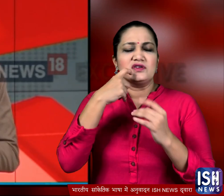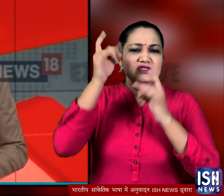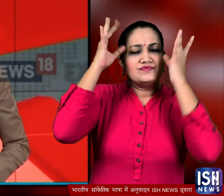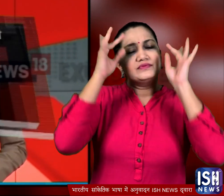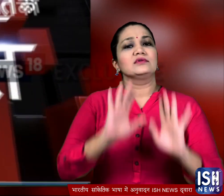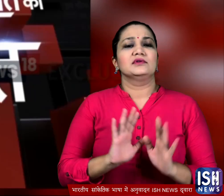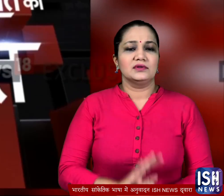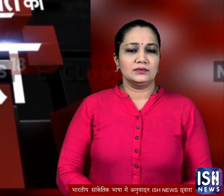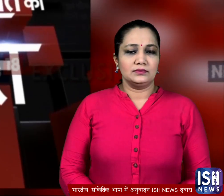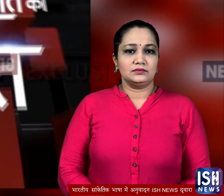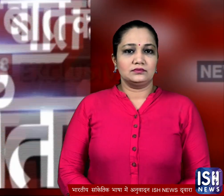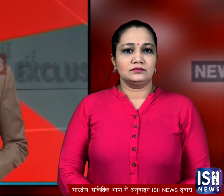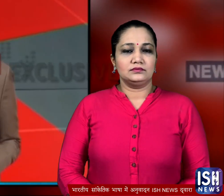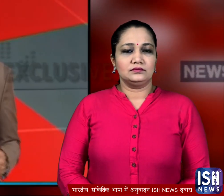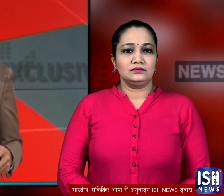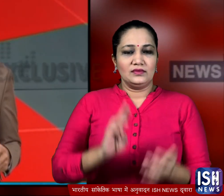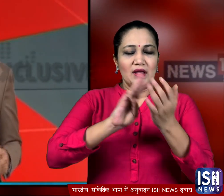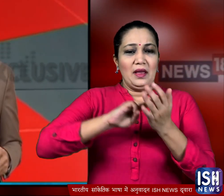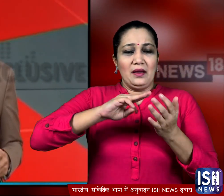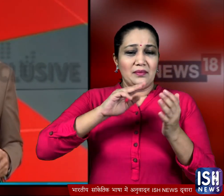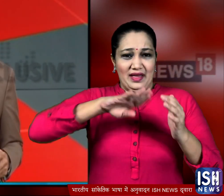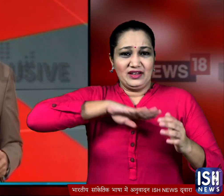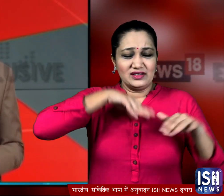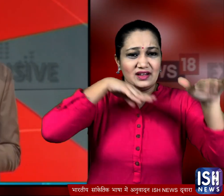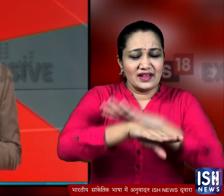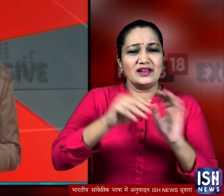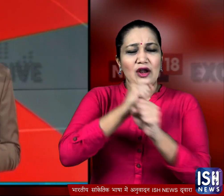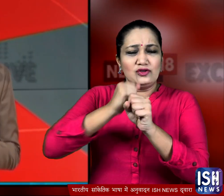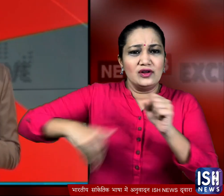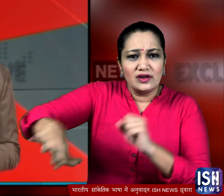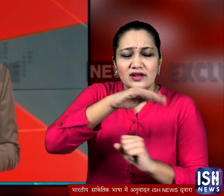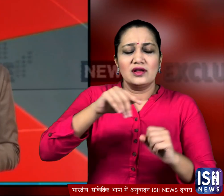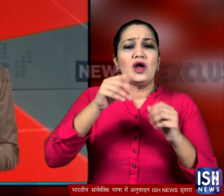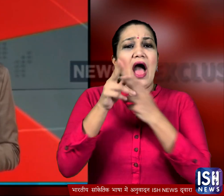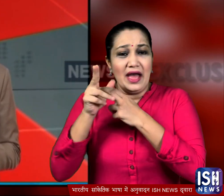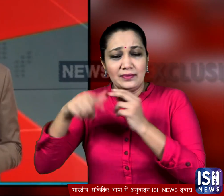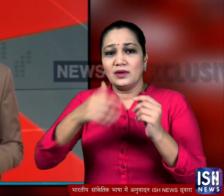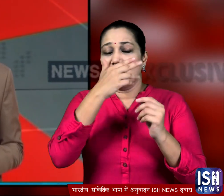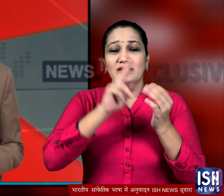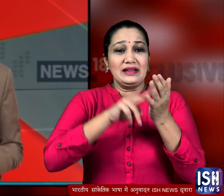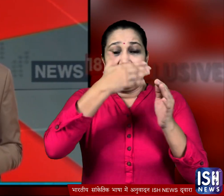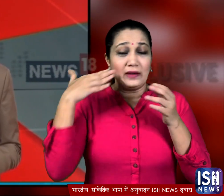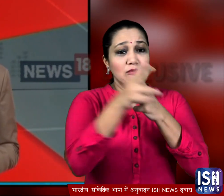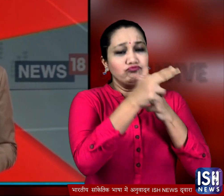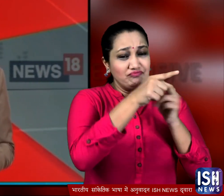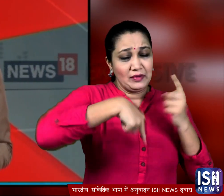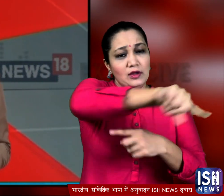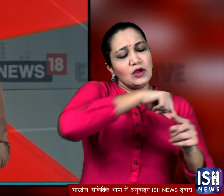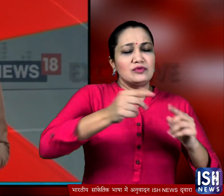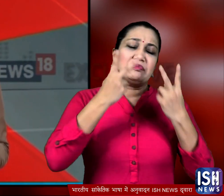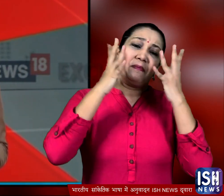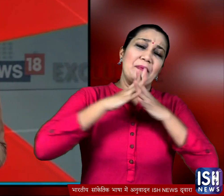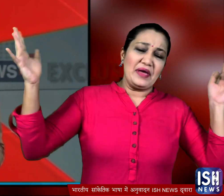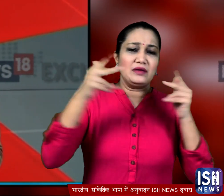उनका गुस्सा फूट पड़ा। महाराष्ट्र के गढ़चिरौली में सुरक्षा बल ने नक्सलियों के खिलाफ बड़ी कार्रवाई की। न्यूज़ 18 के आदित्य